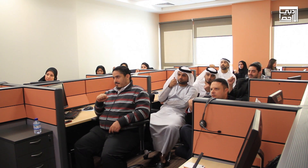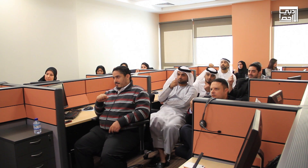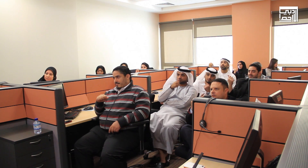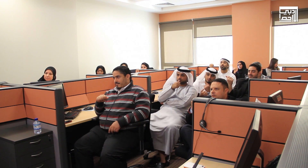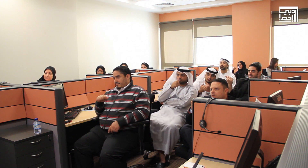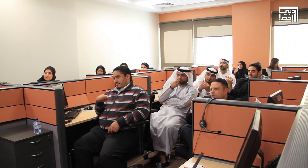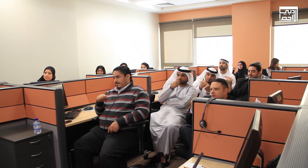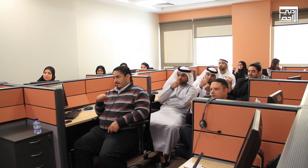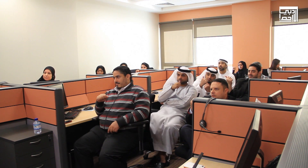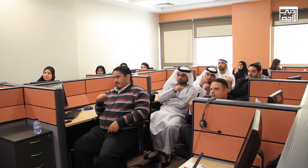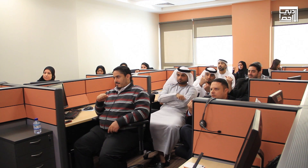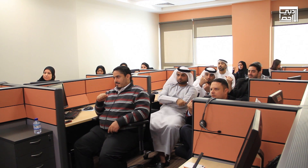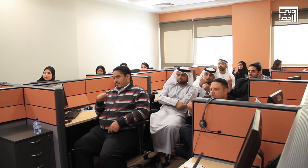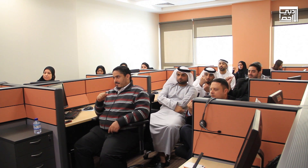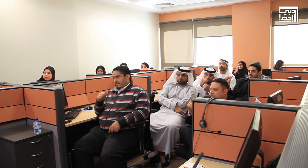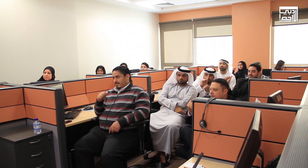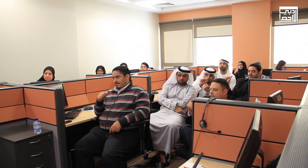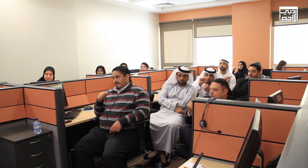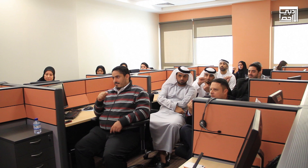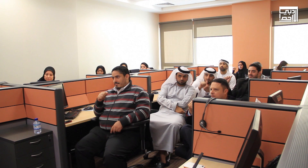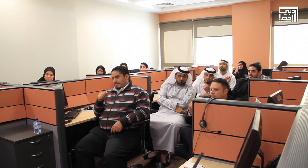الصفر الثانية الصفر الثانية